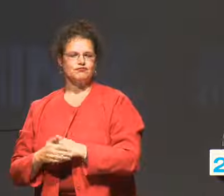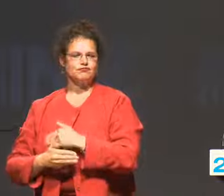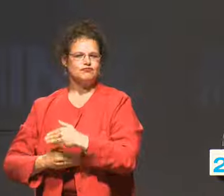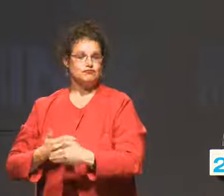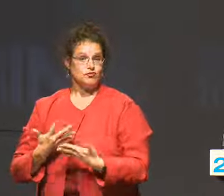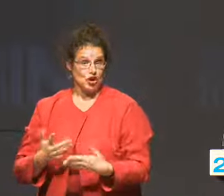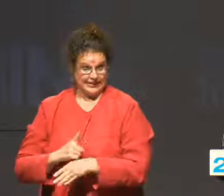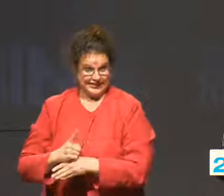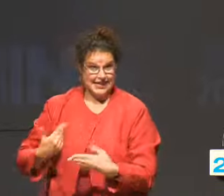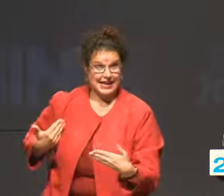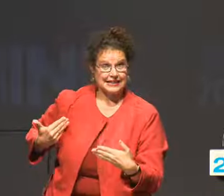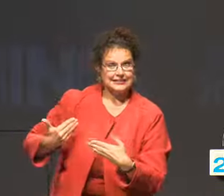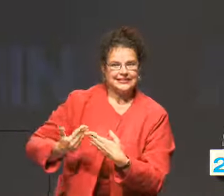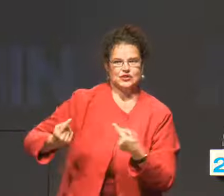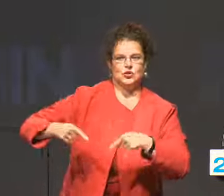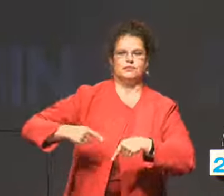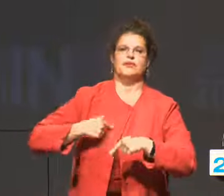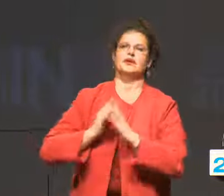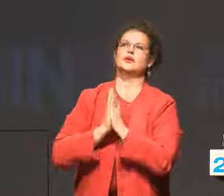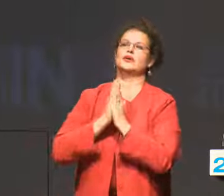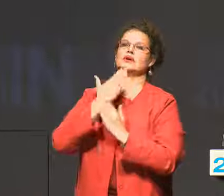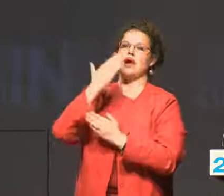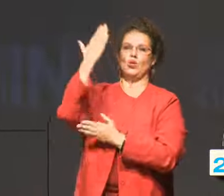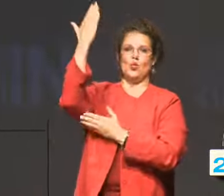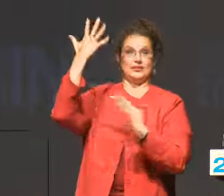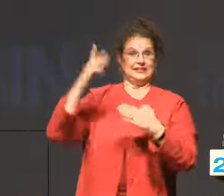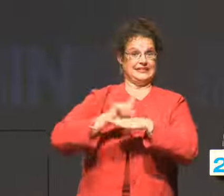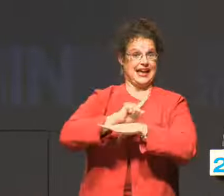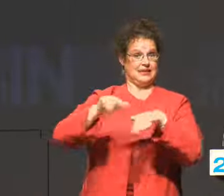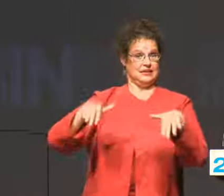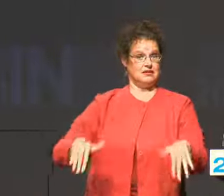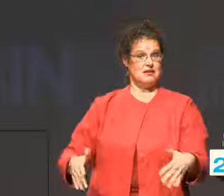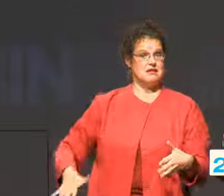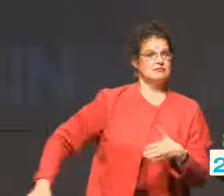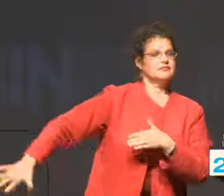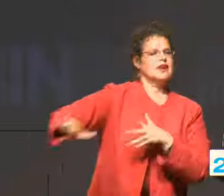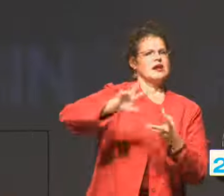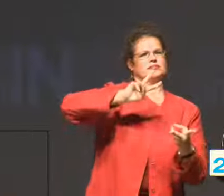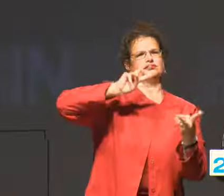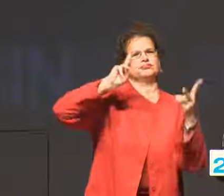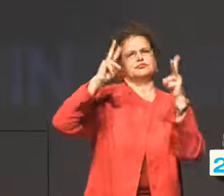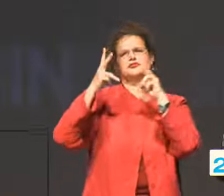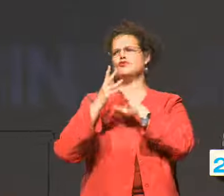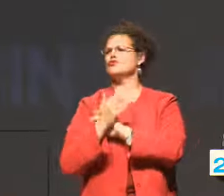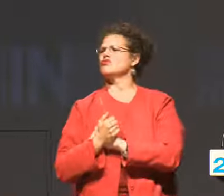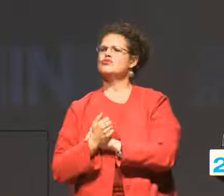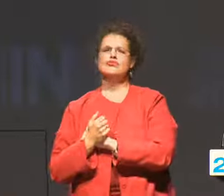ein Stück weit besonders sind. Und jetzt in der heutigen Zeit, muss ich sagen, auch Gott sei